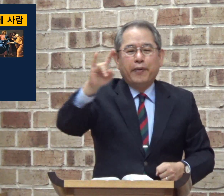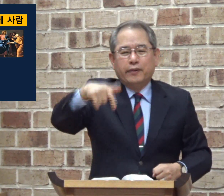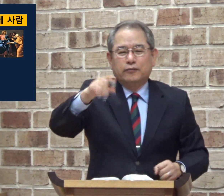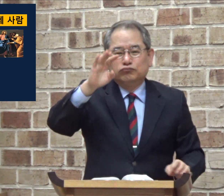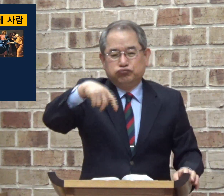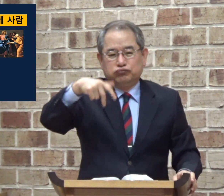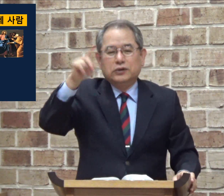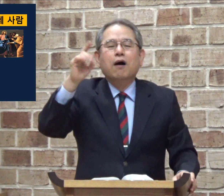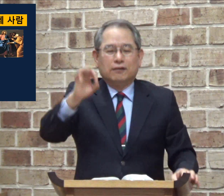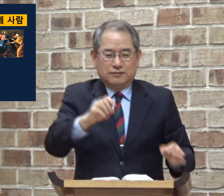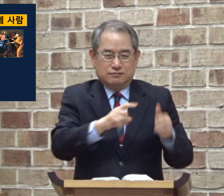그는 로마 백부장,